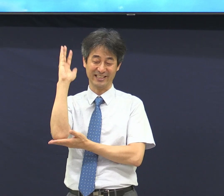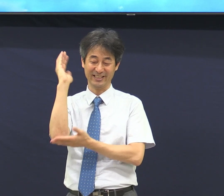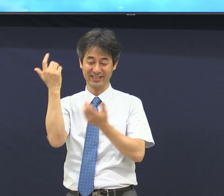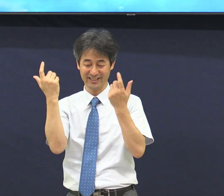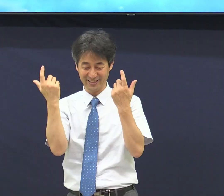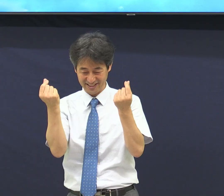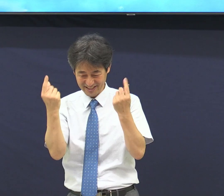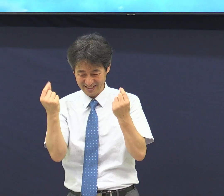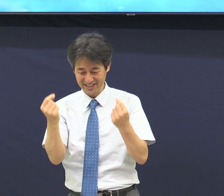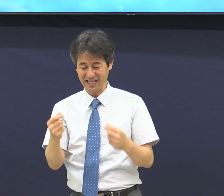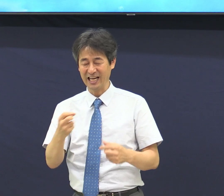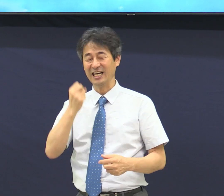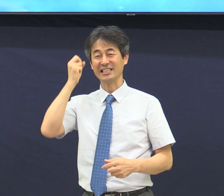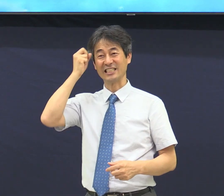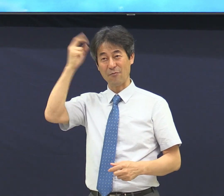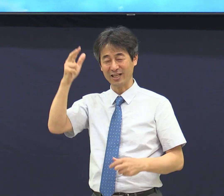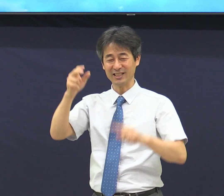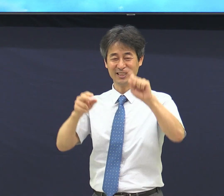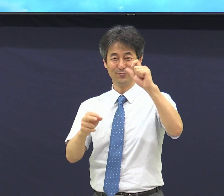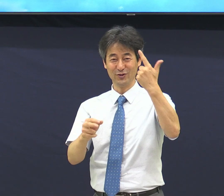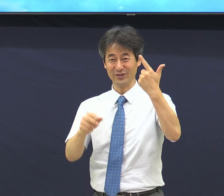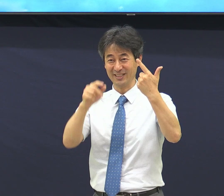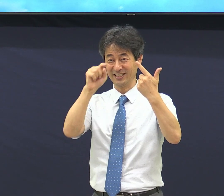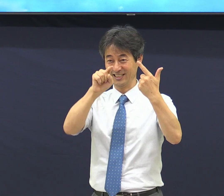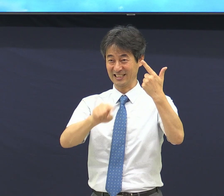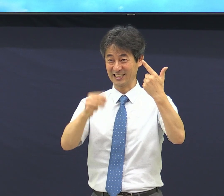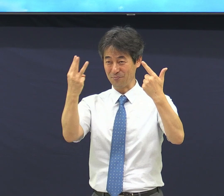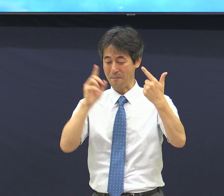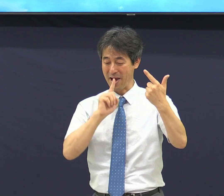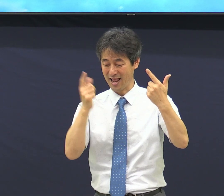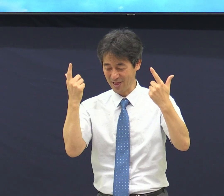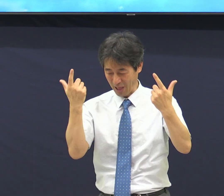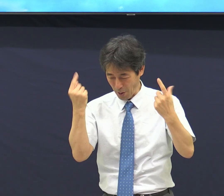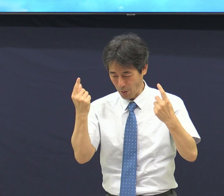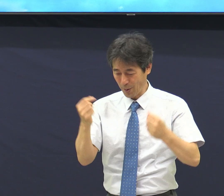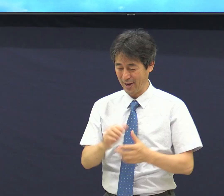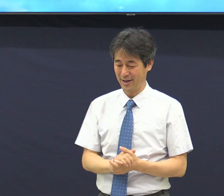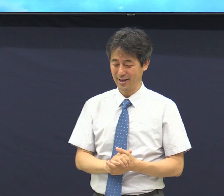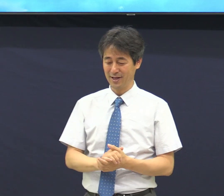지난주 설교 말씀드렸던 것처럼 잠언 16장 3절의 말씀처럼